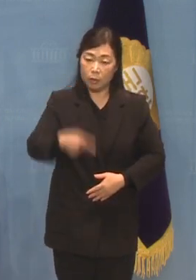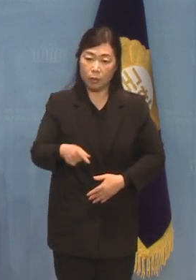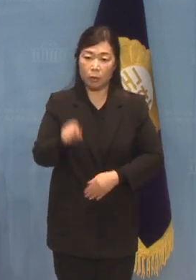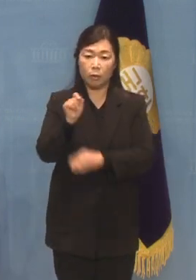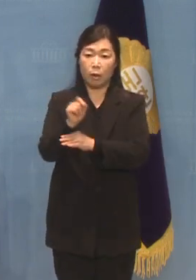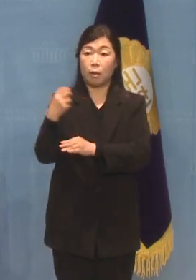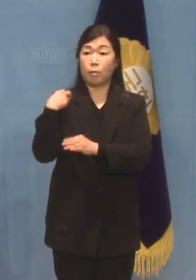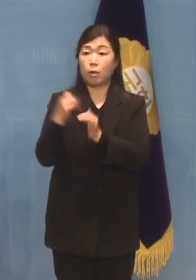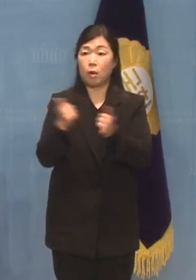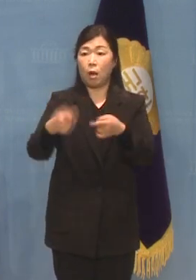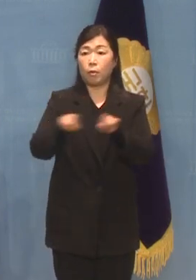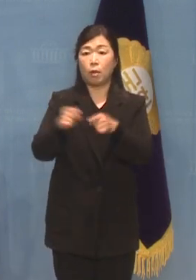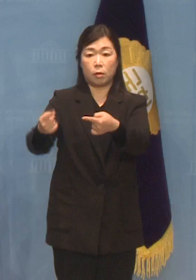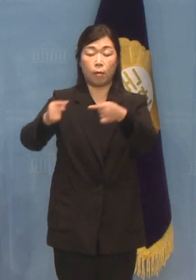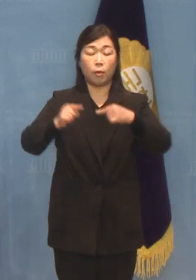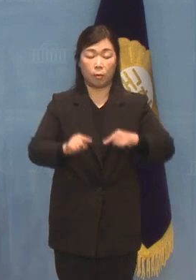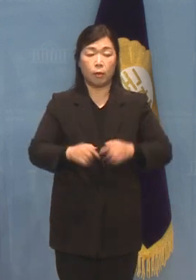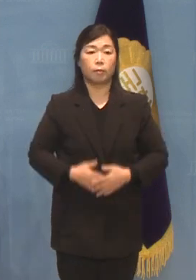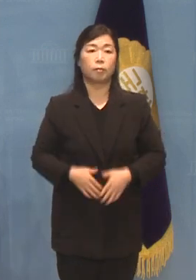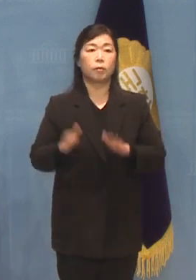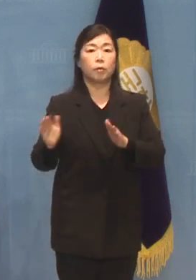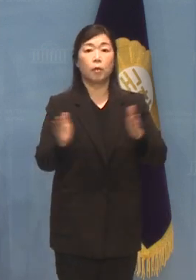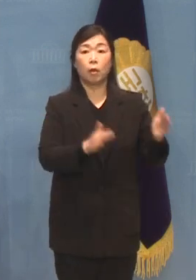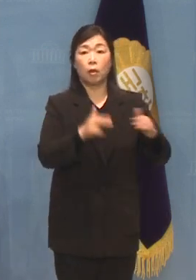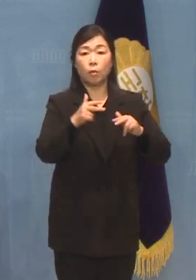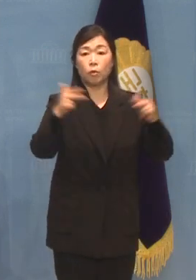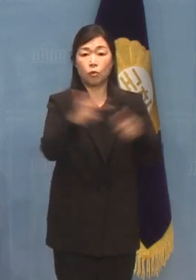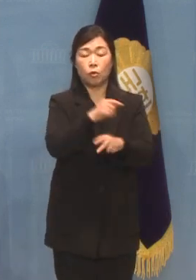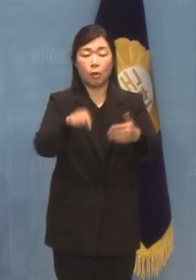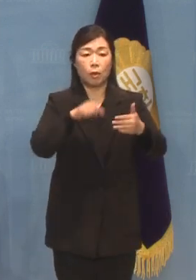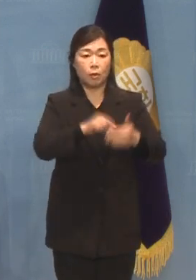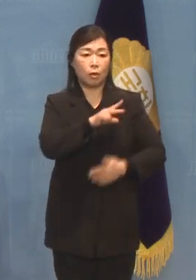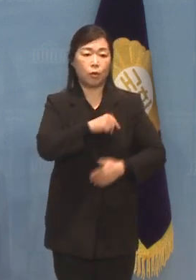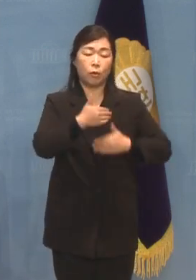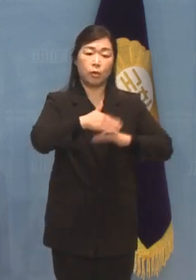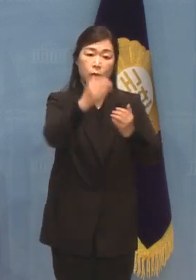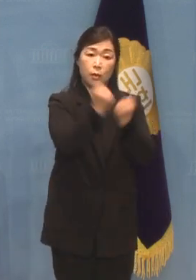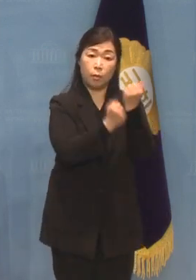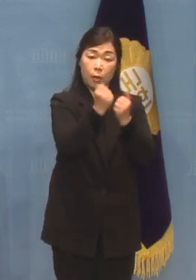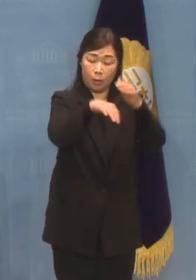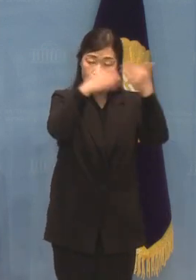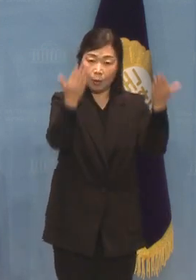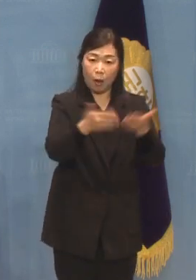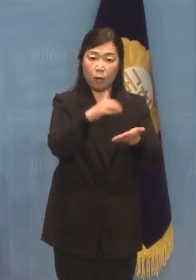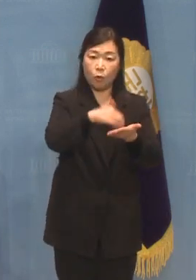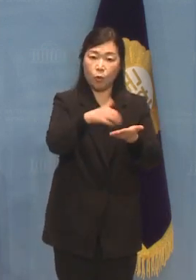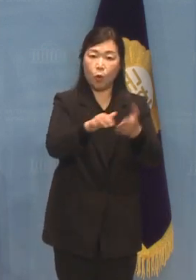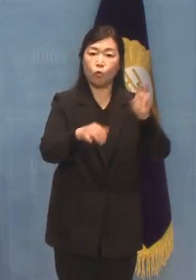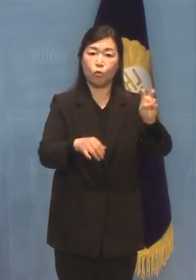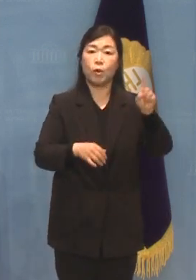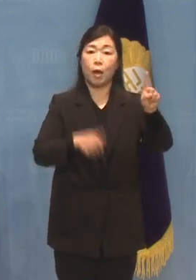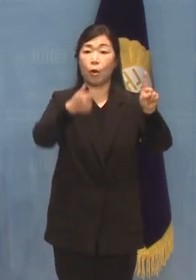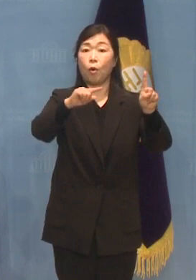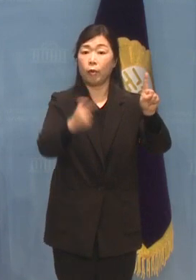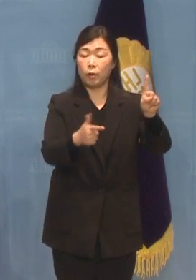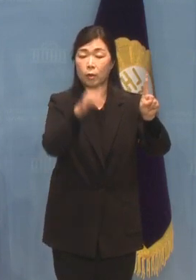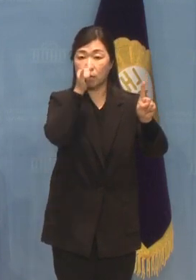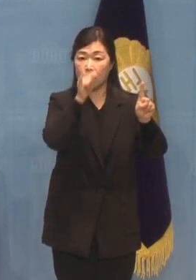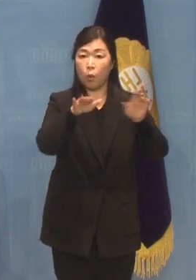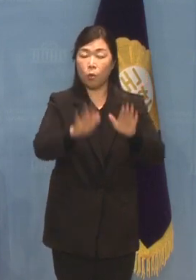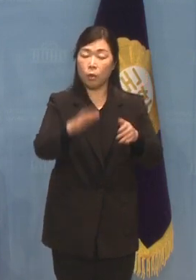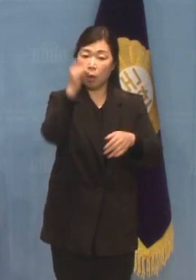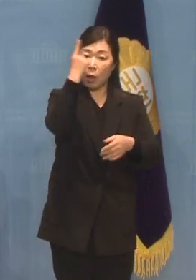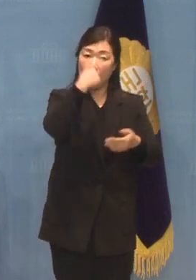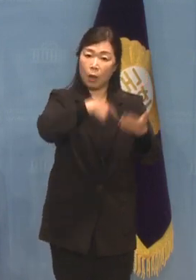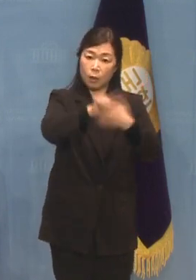예정입니다. 이번 주에 예정된 의원실 정책 세미나는 모두 21건으로 오늘